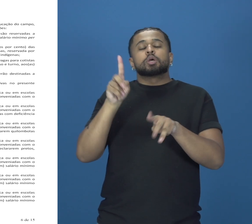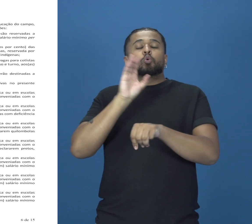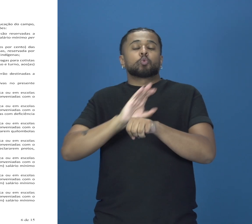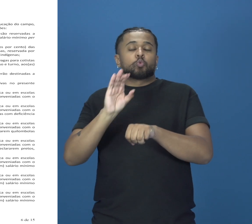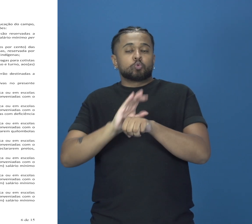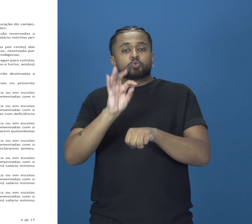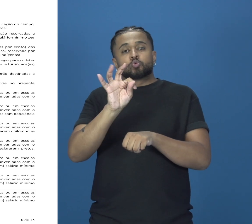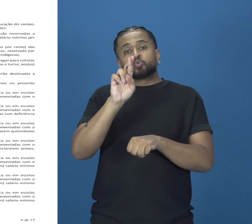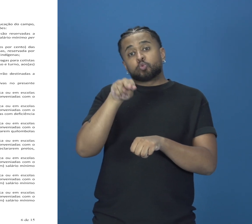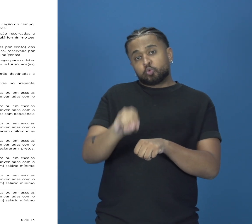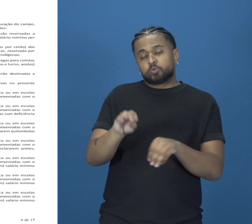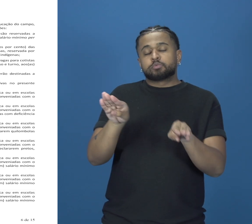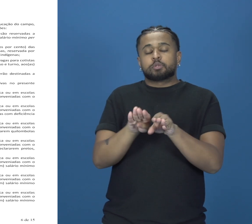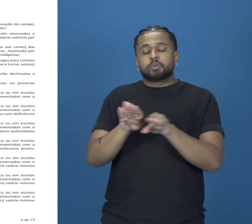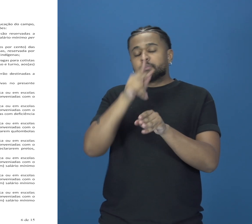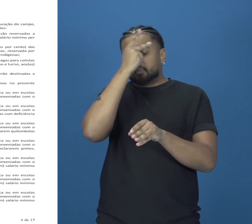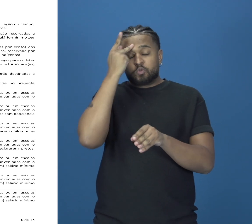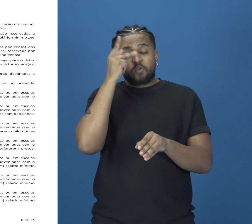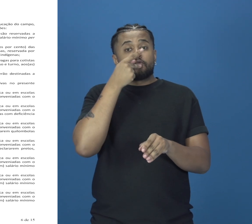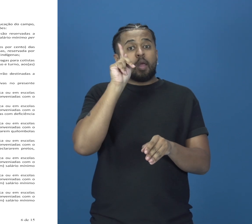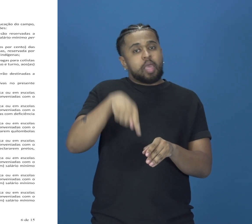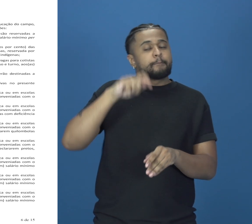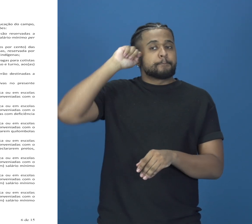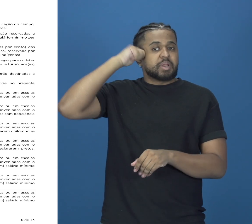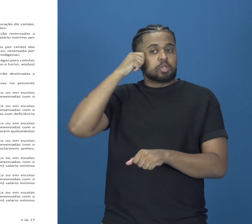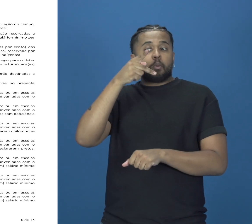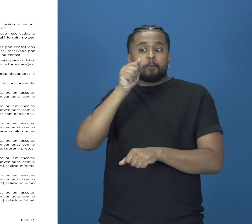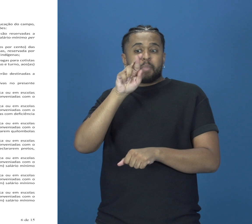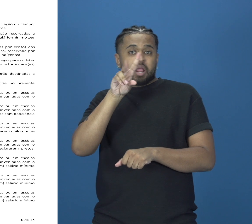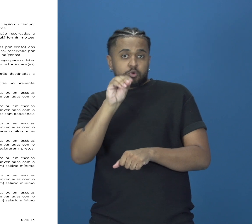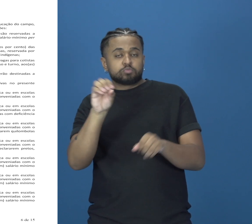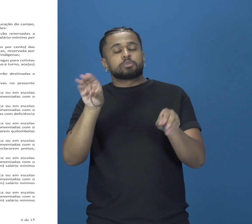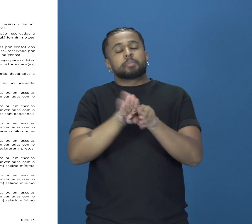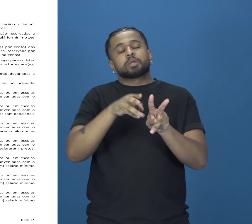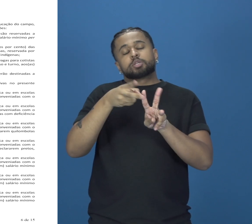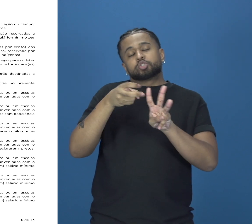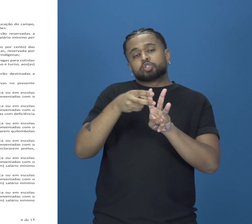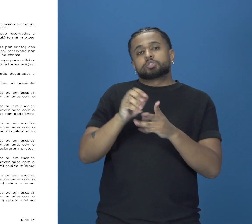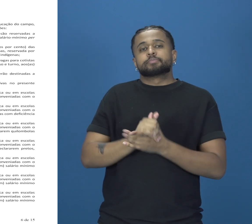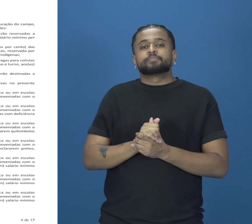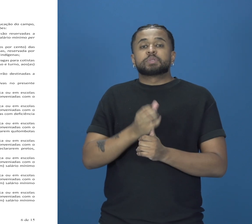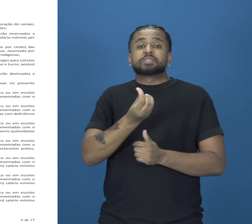e turno aos autodeclarados pretos, pardos e indígenas.